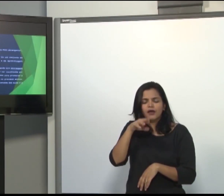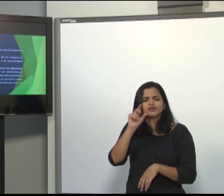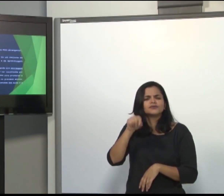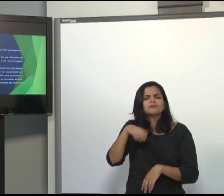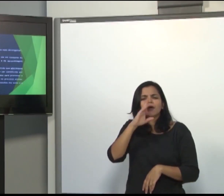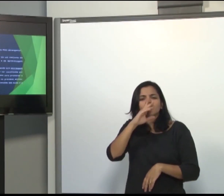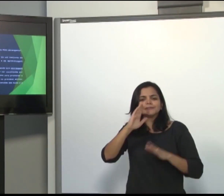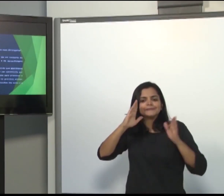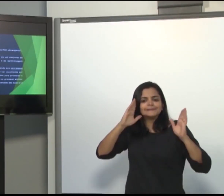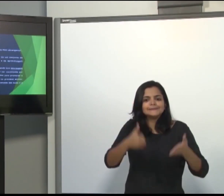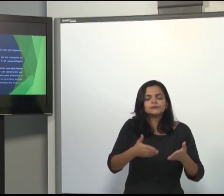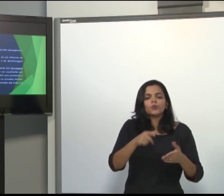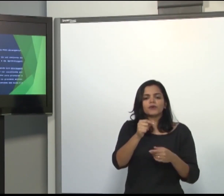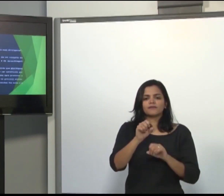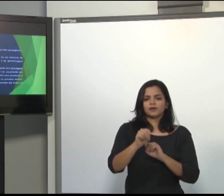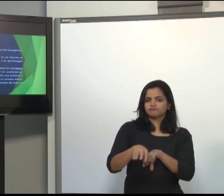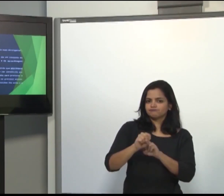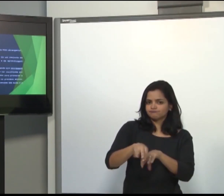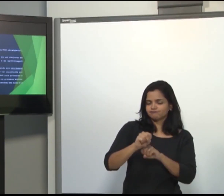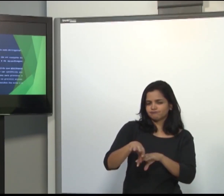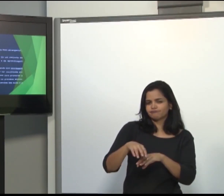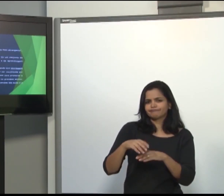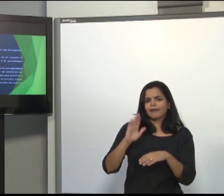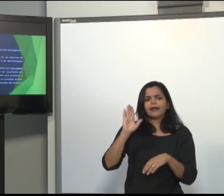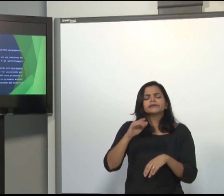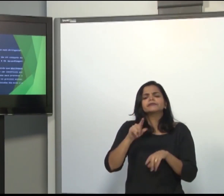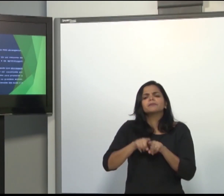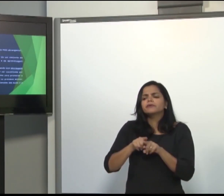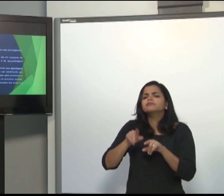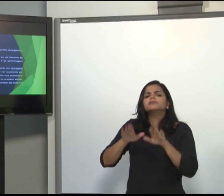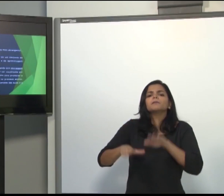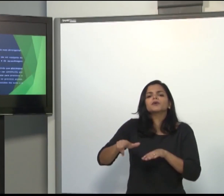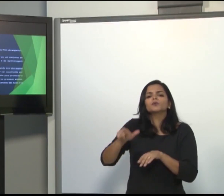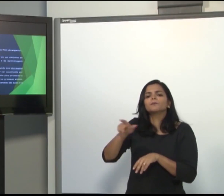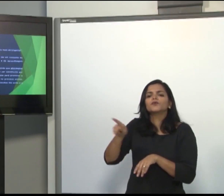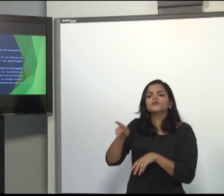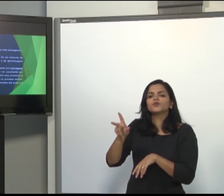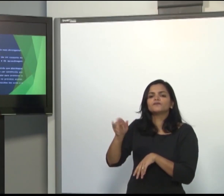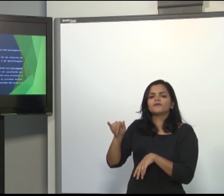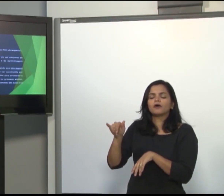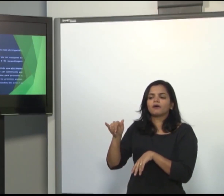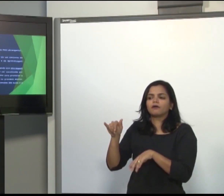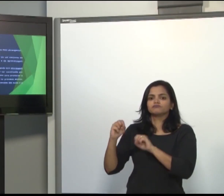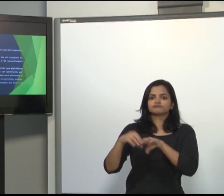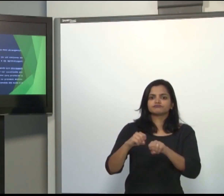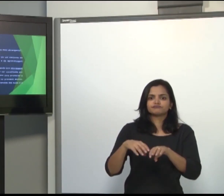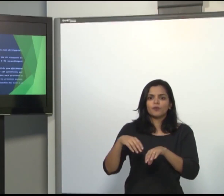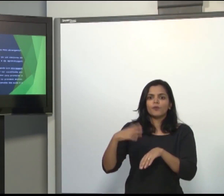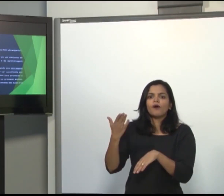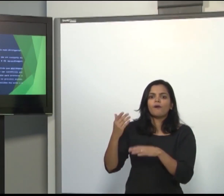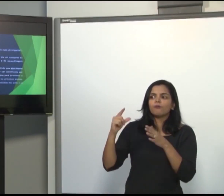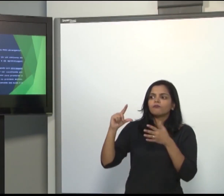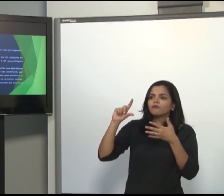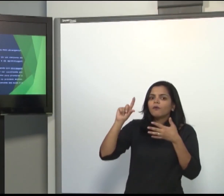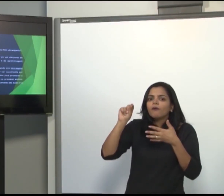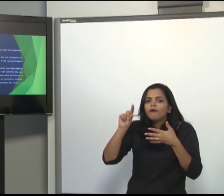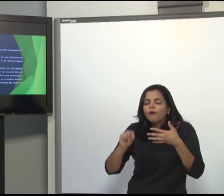Temos outra abordagem com foco no ensino, que vai depender o que o professor vai